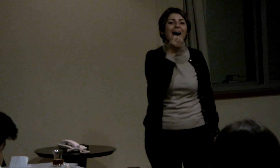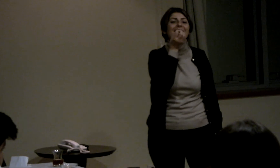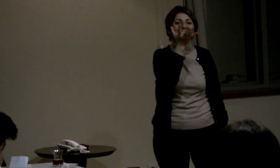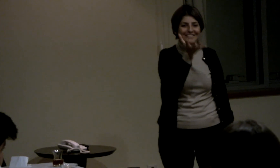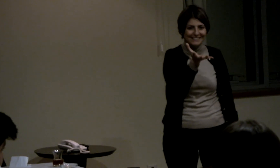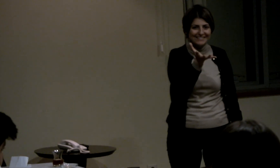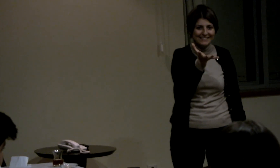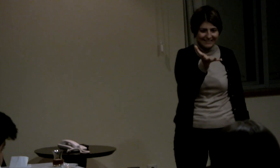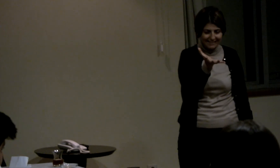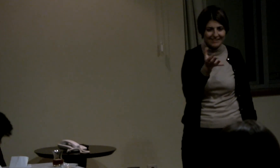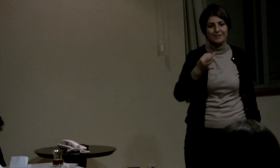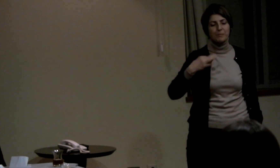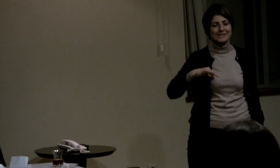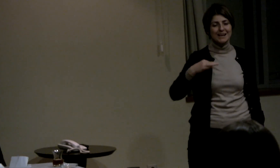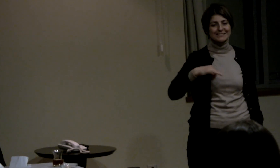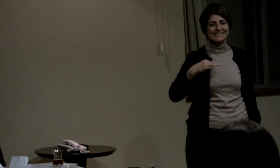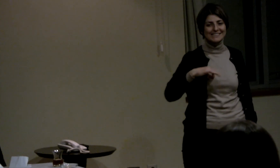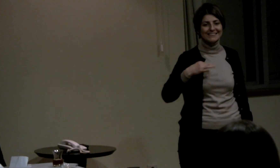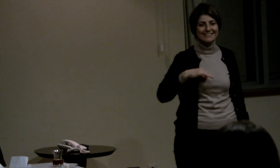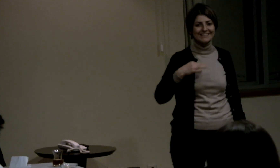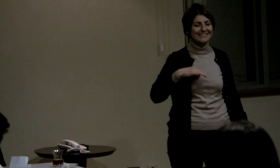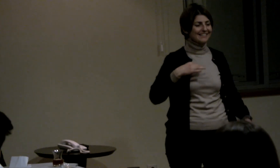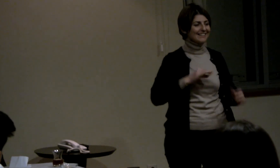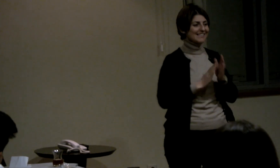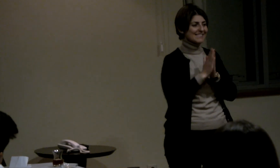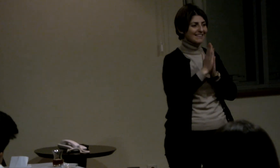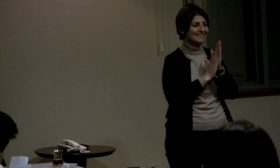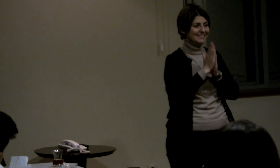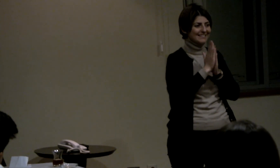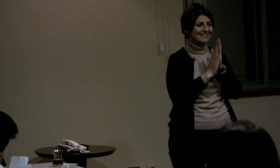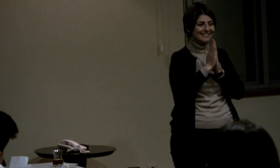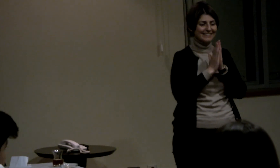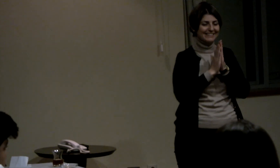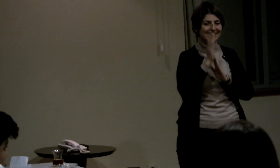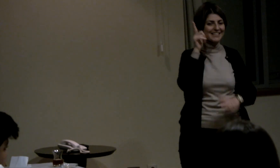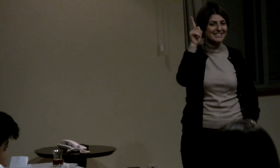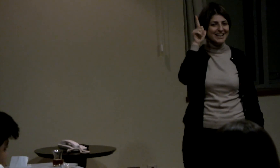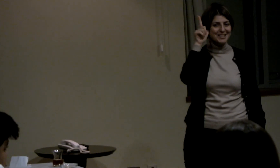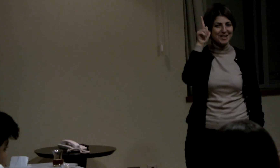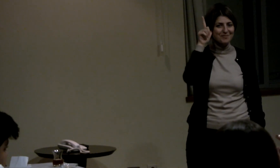Sonbahar, evet. Pazartesi, Salı, Çarşamba,